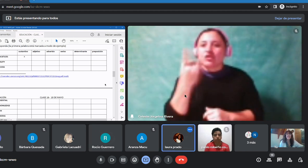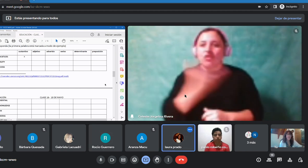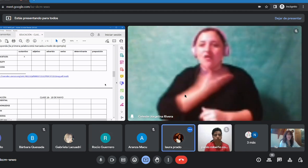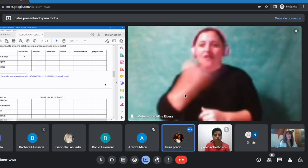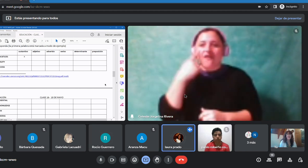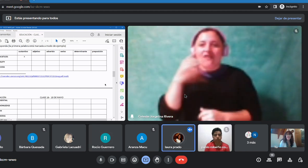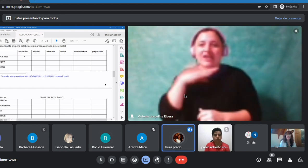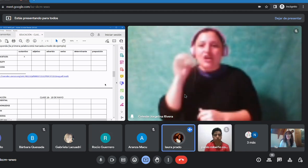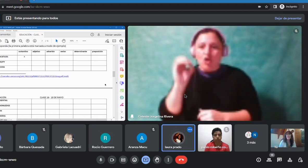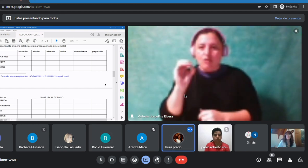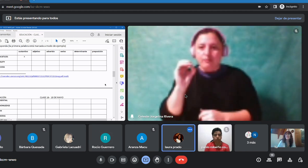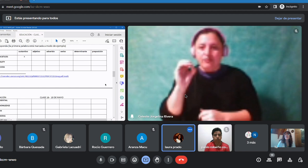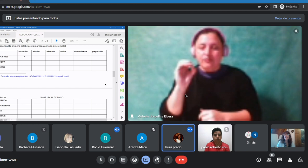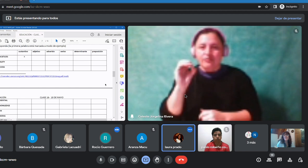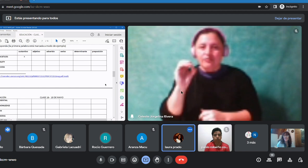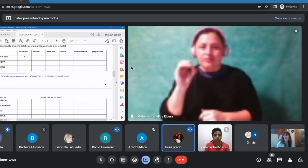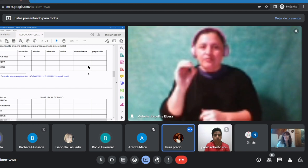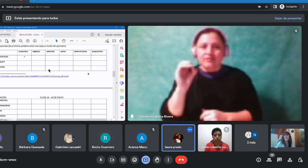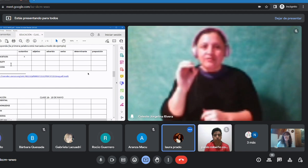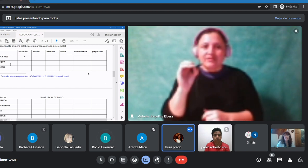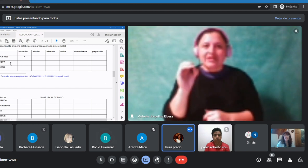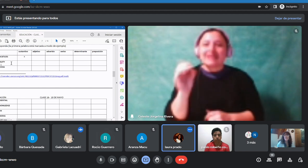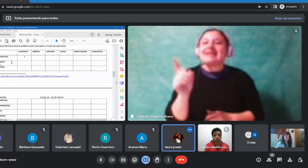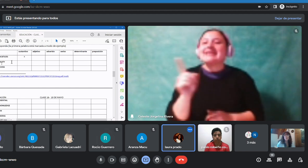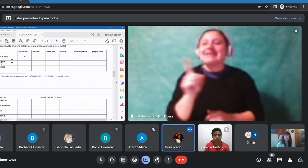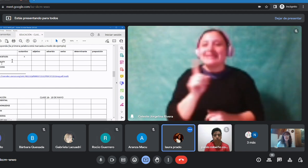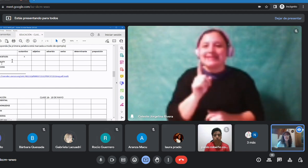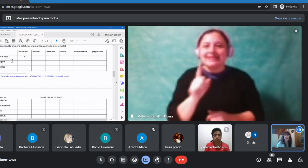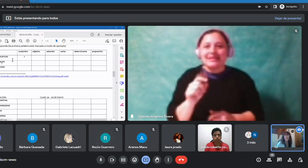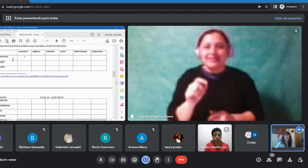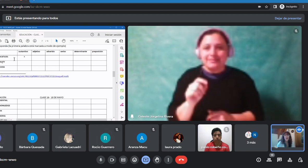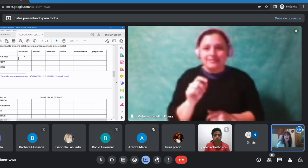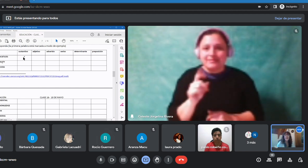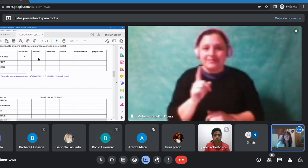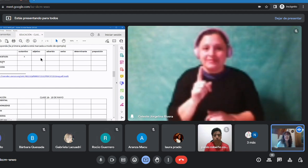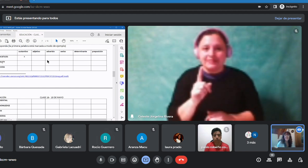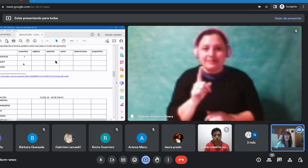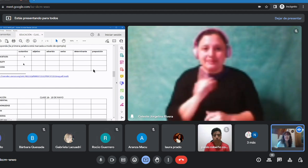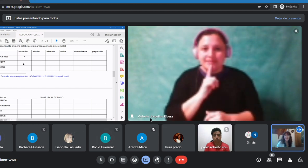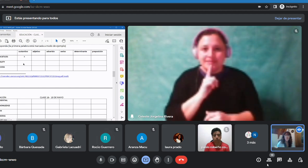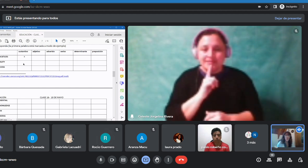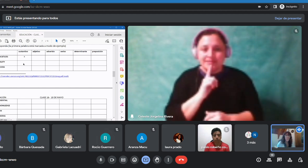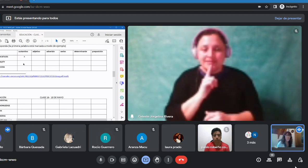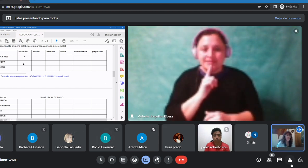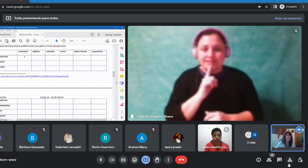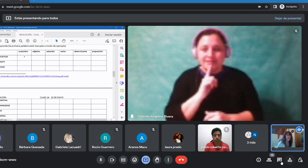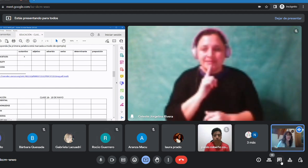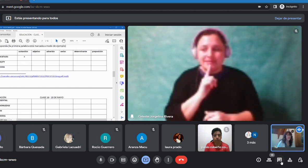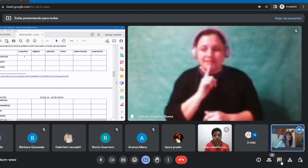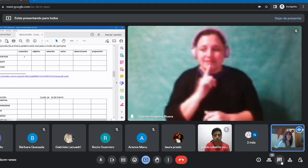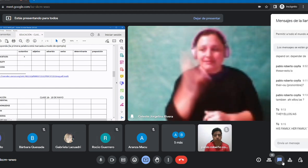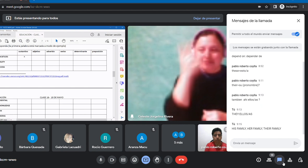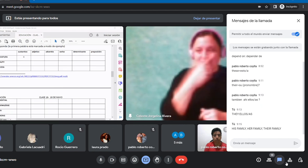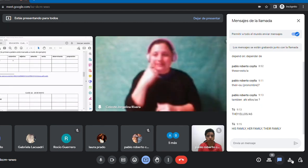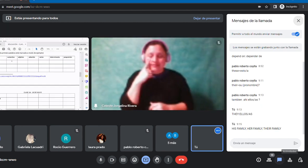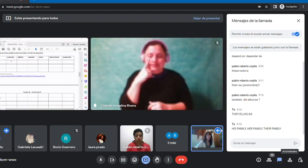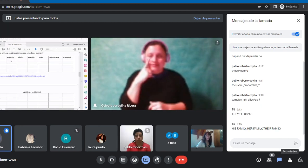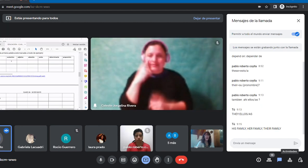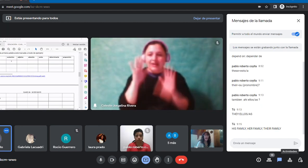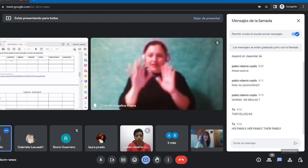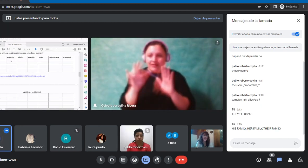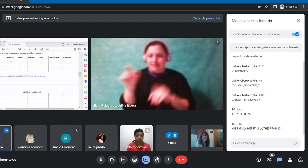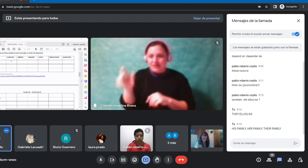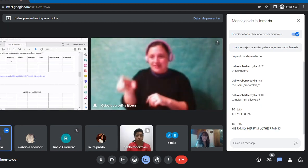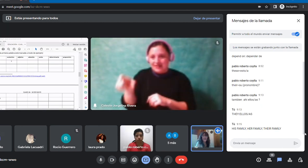Iti. Iti. ¿Sí? Iti. Iti. Sí, es sustantivo. El adjetivo, ahora les pongo sí.